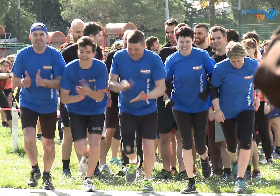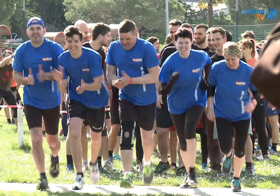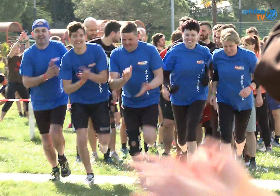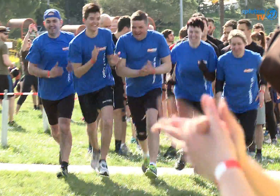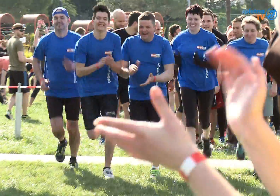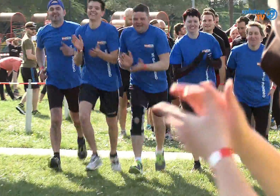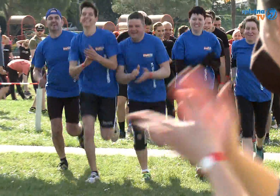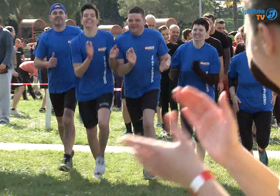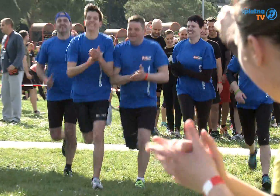Gremo gasta!